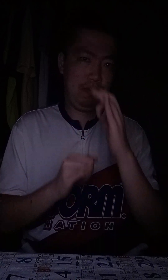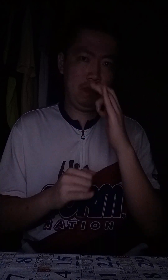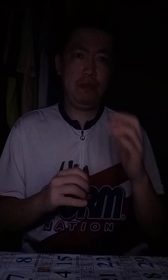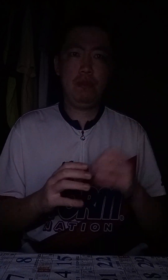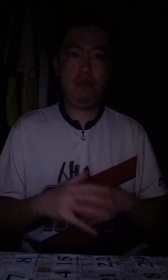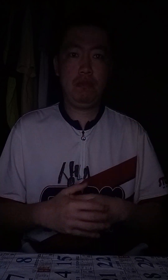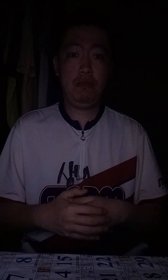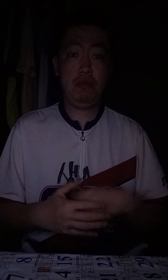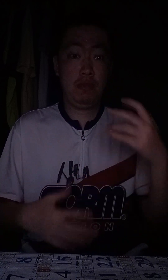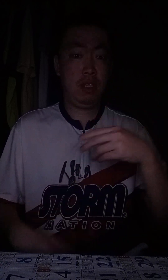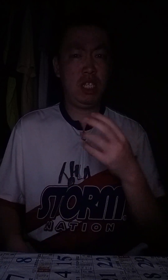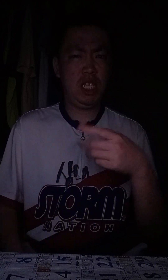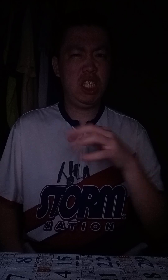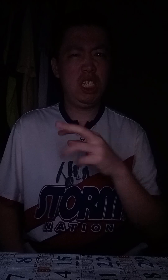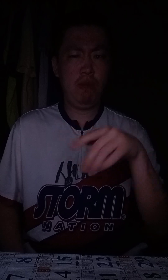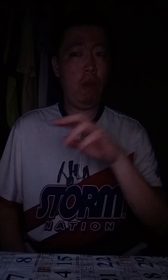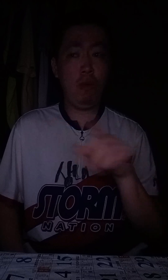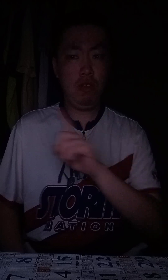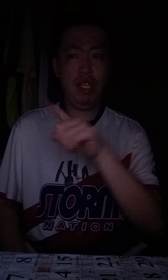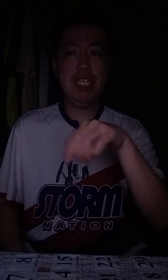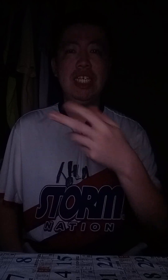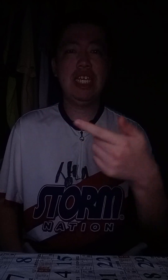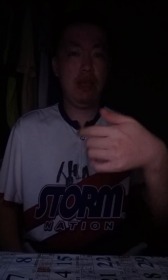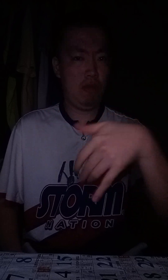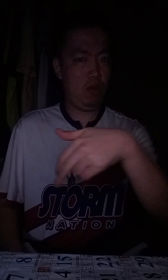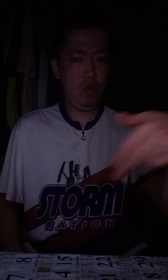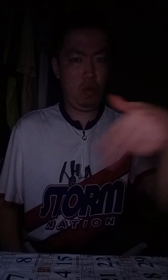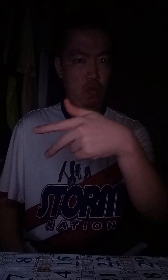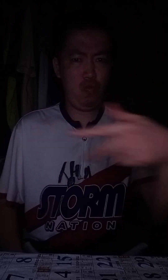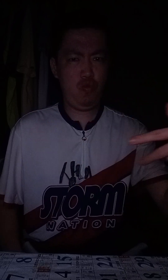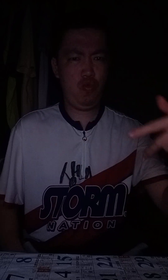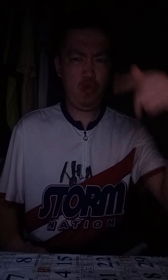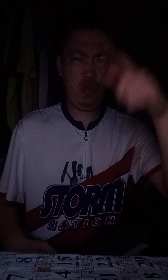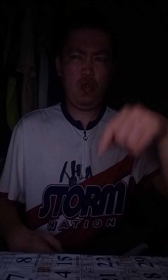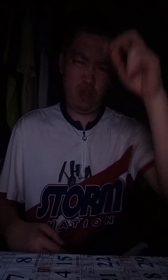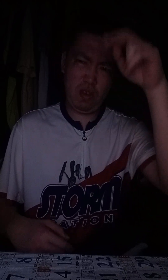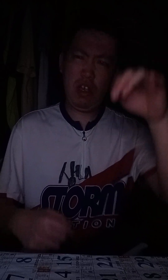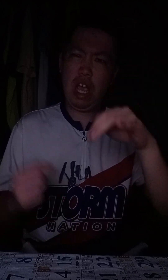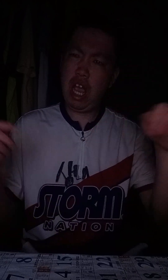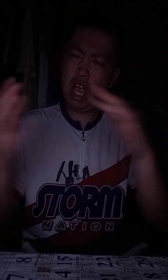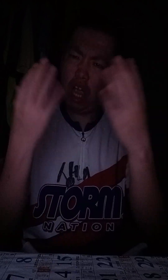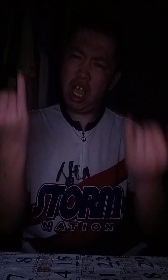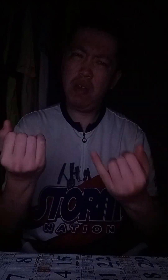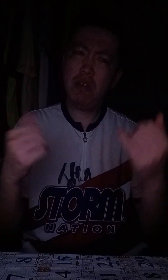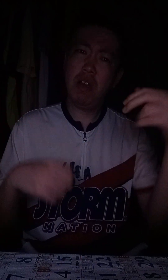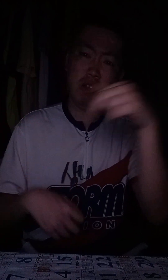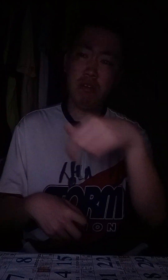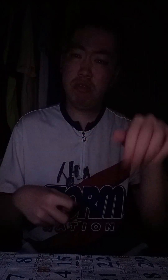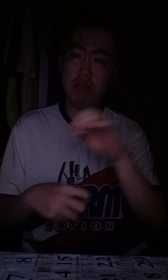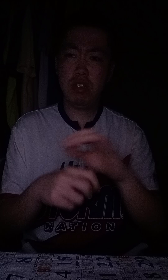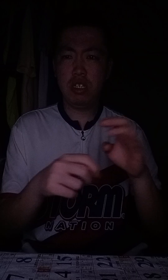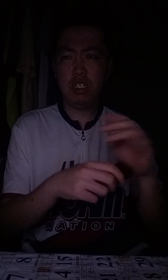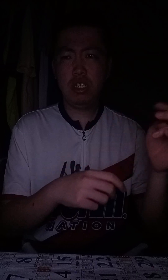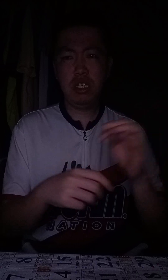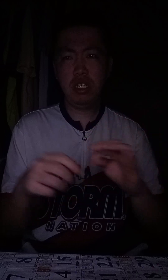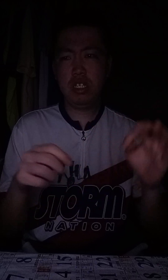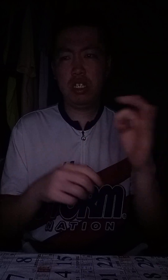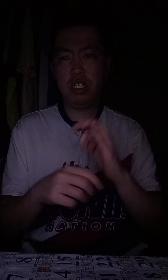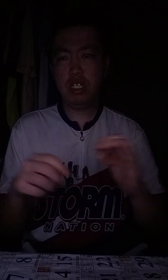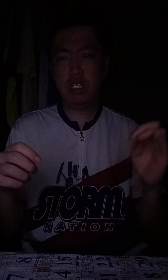특히 도심 외곽으로 운행하는 마을버스나 시내버스의 경우 과속 운행도 많다 보니 법의 맹점 속에 이 같은